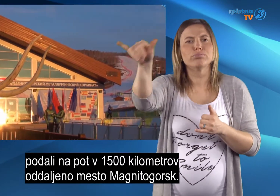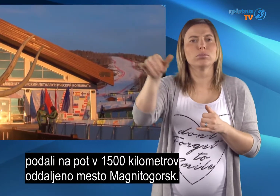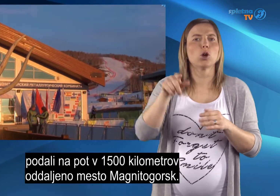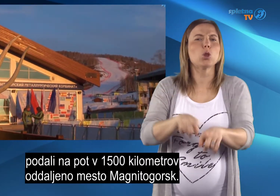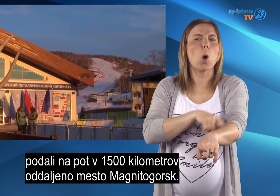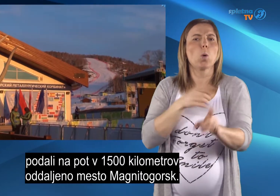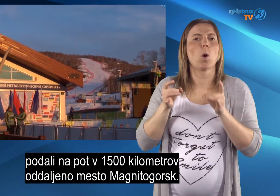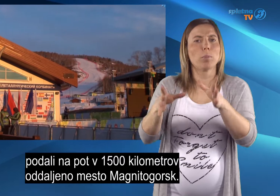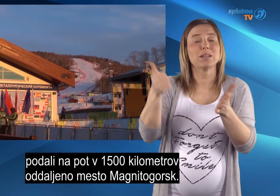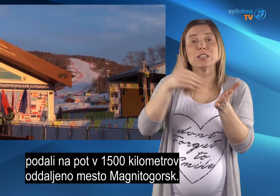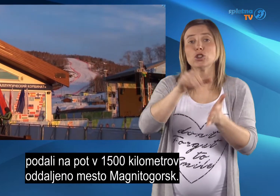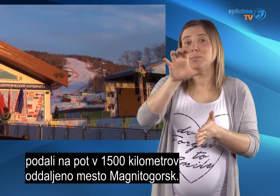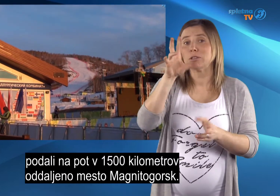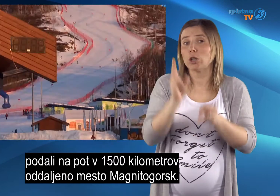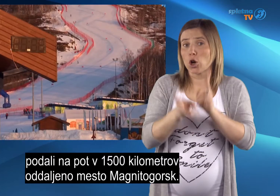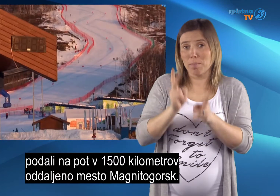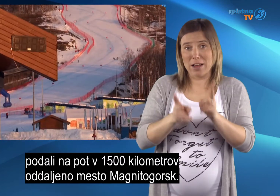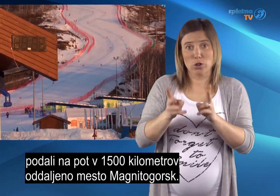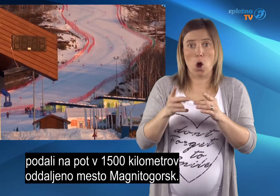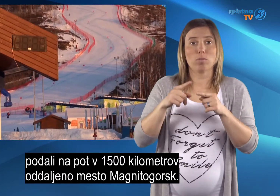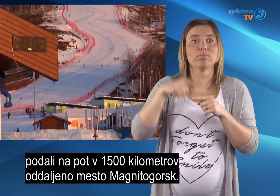km oddaljeno mesto Magnitogorsk.